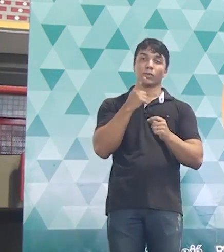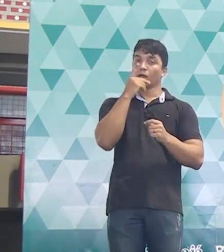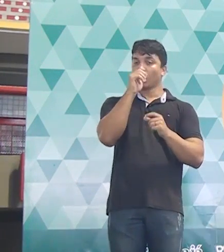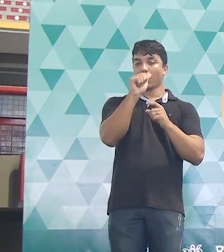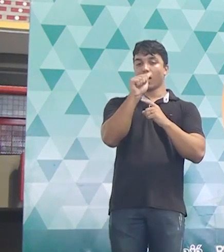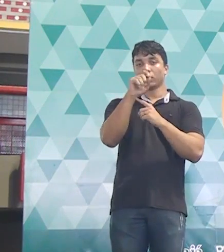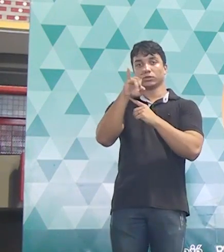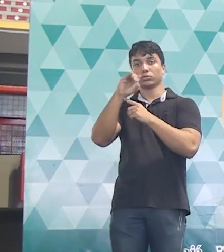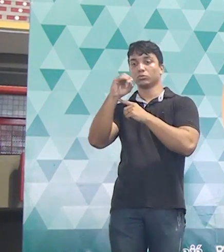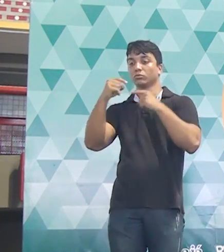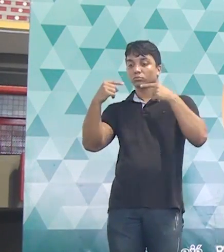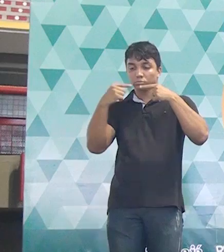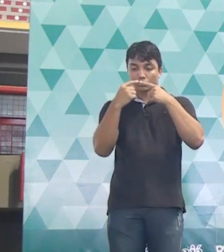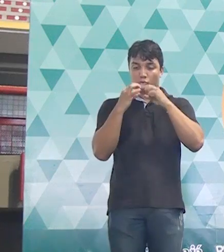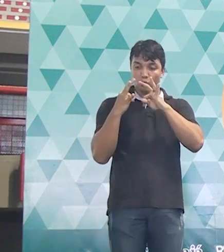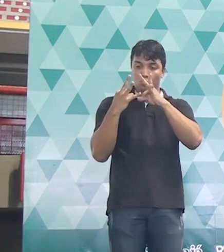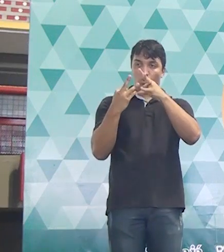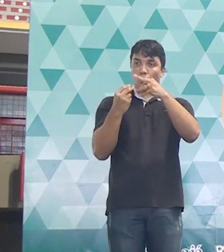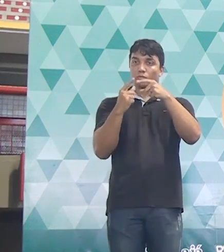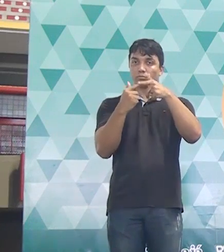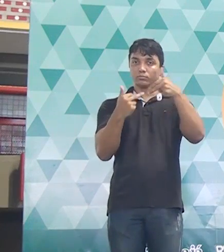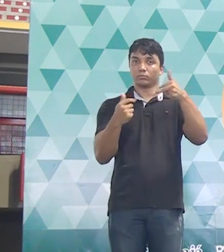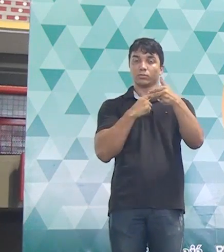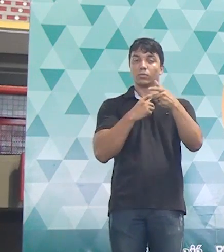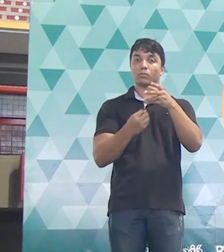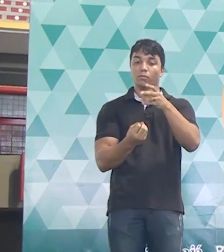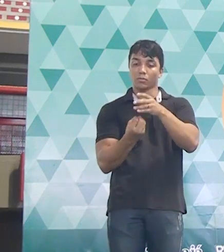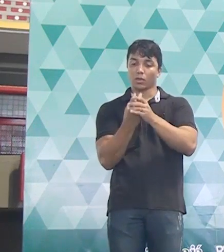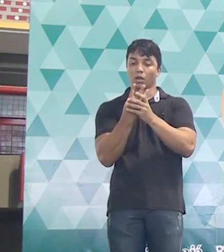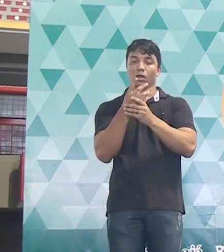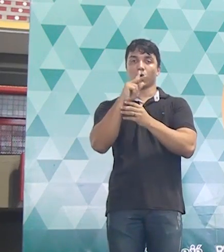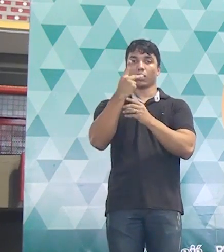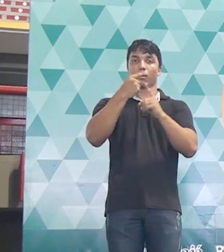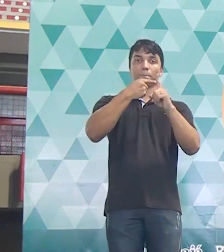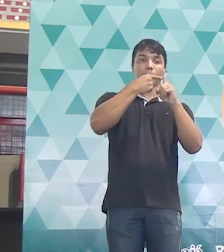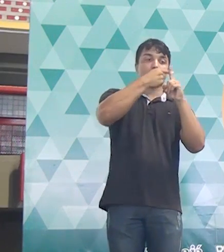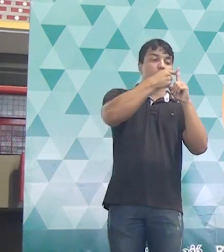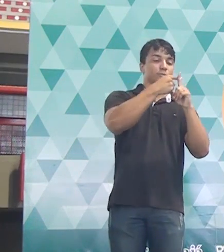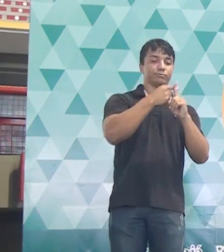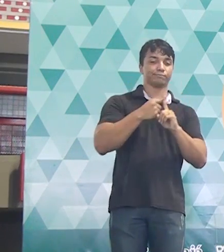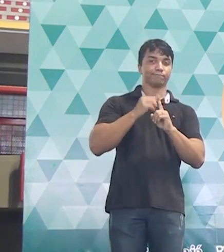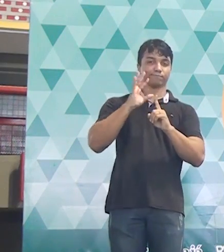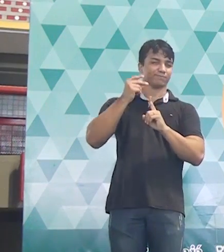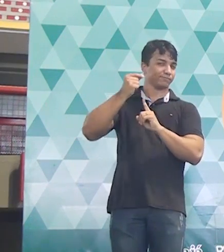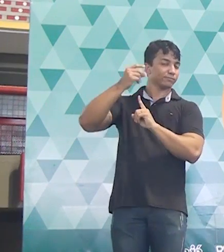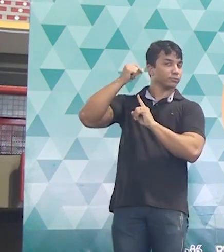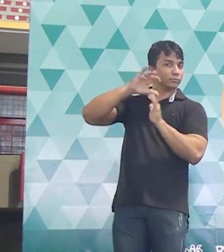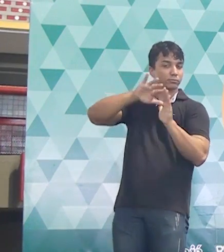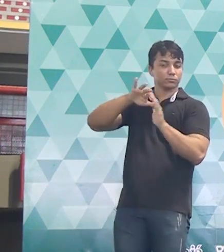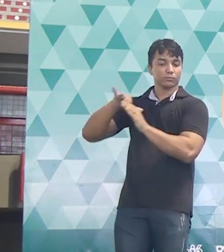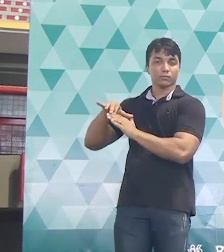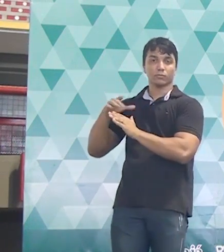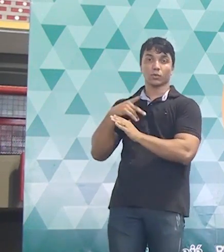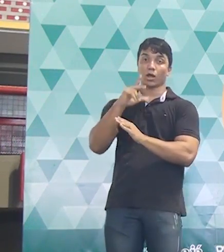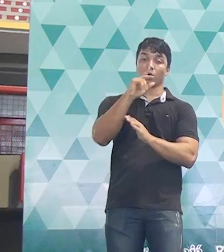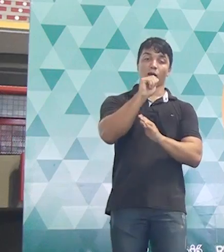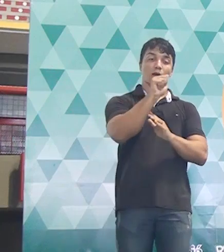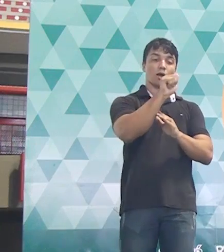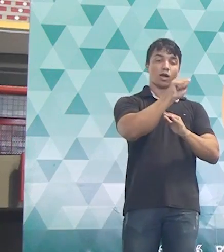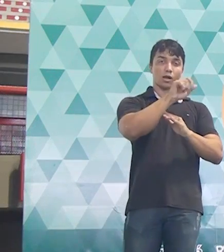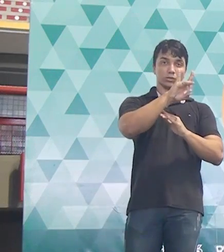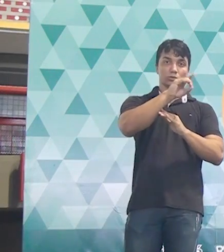ácido como sendo toda substância que libera H+. Hoje em dia, eu tenho que dizer que ácido é uma substância